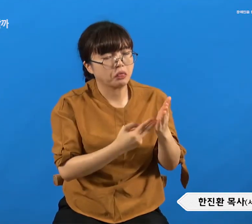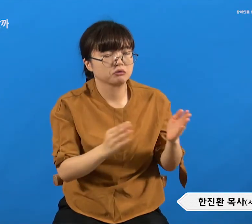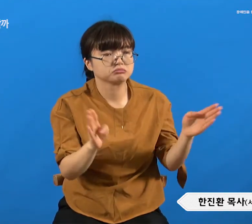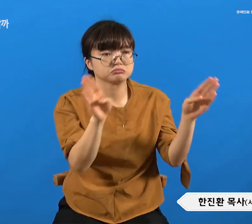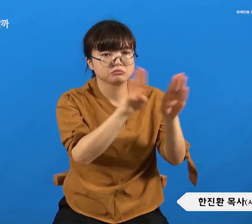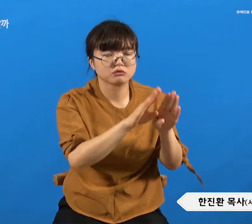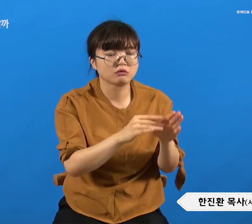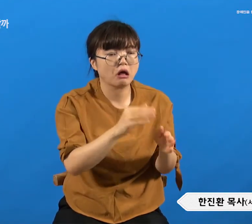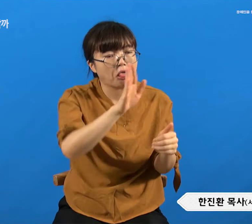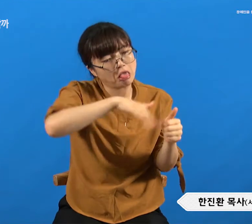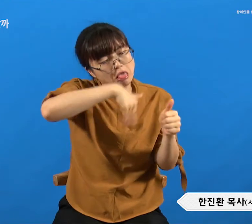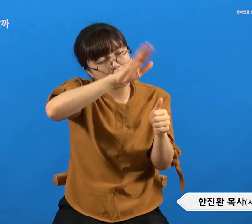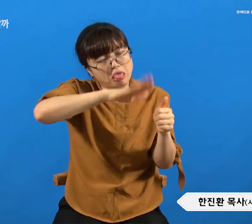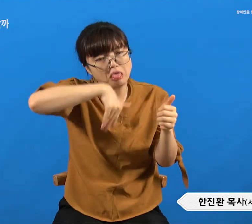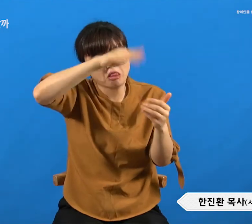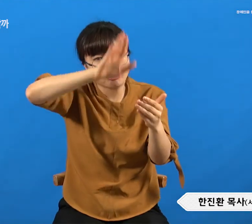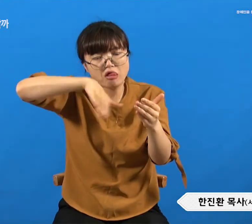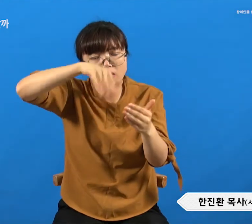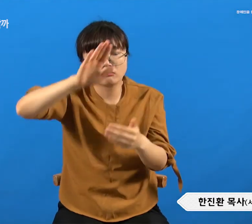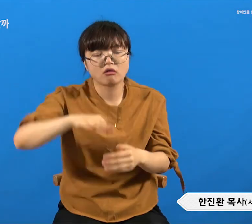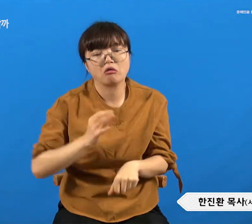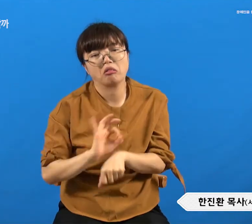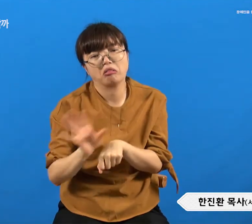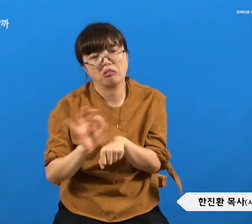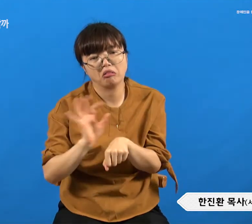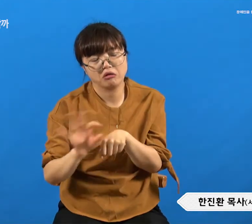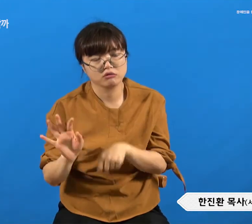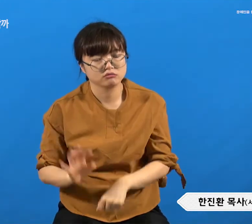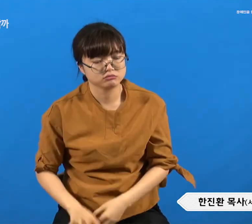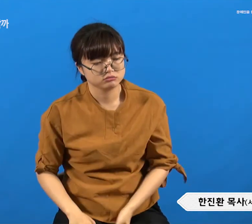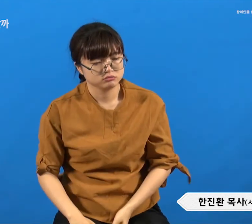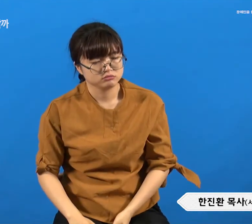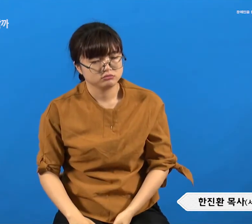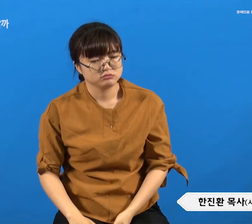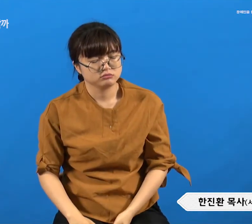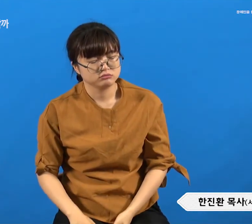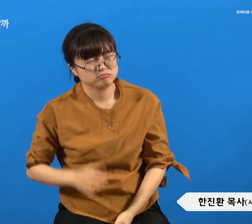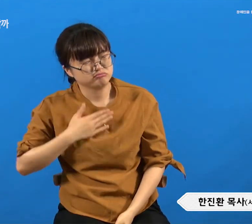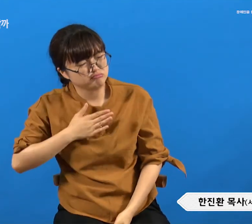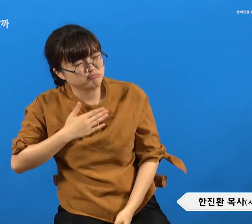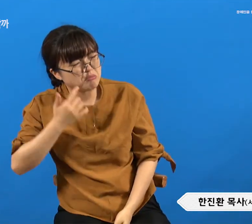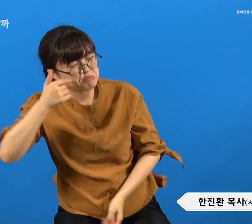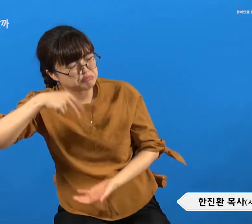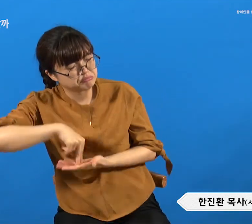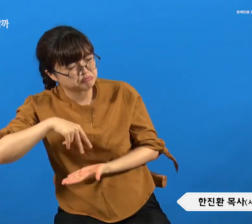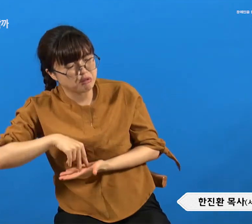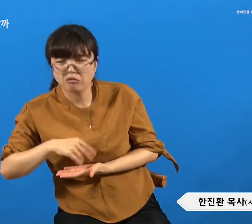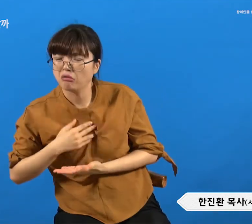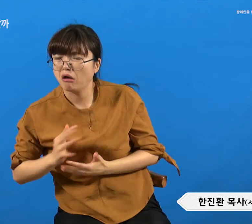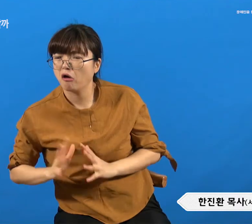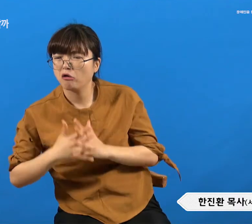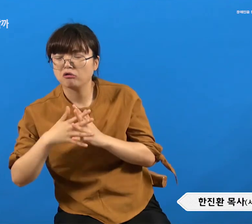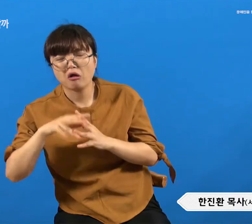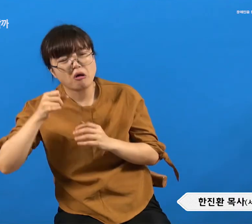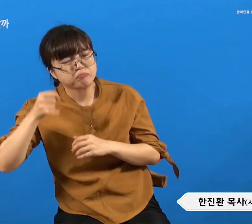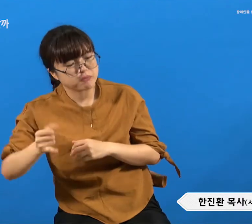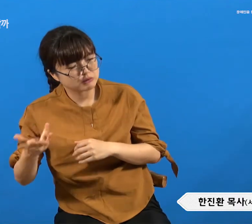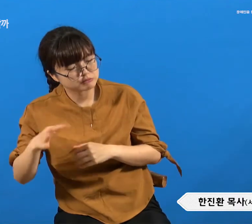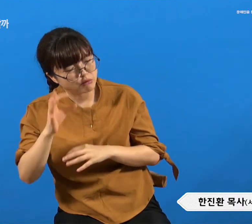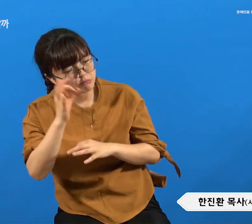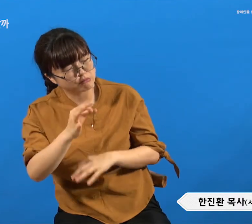페인트 칠도 자기가 다 하고 하는데 건축의 문외한인 자기가 봐도 너무 허술한 것